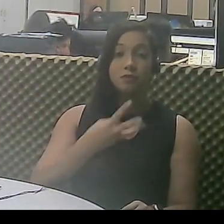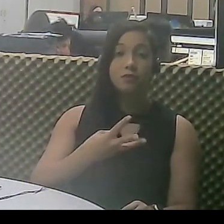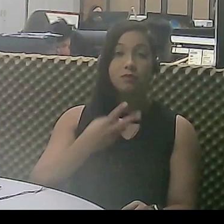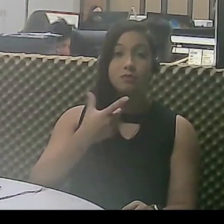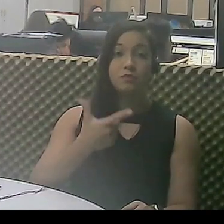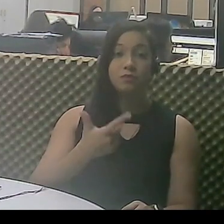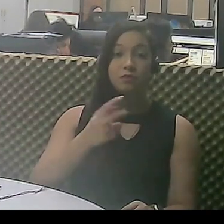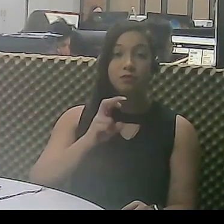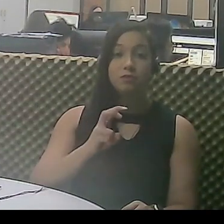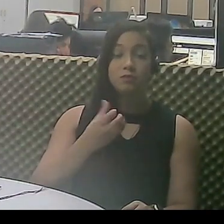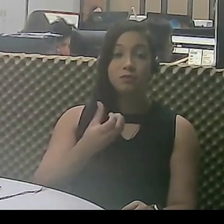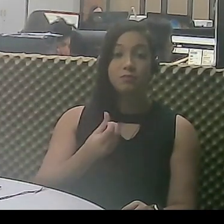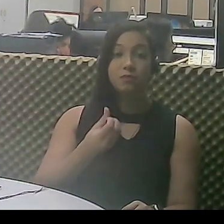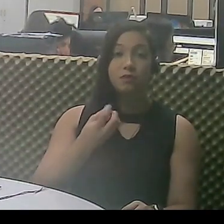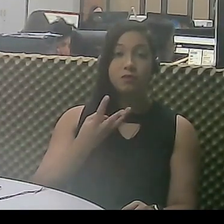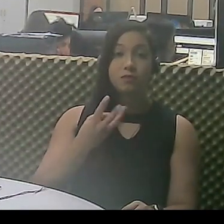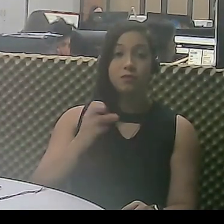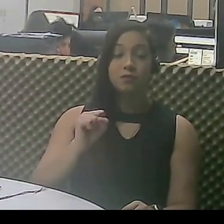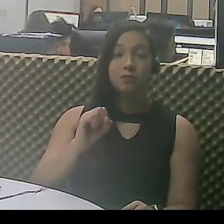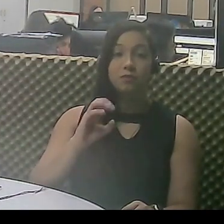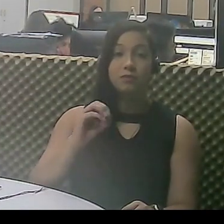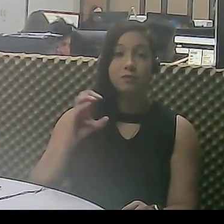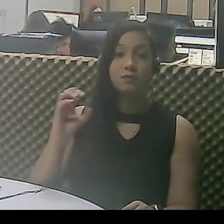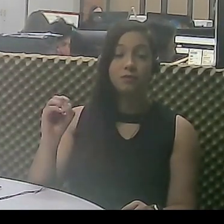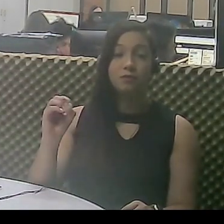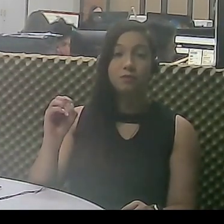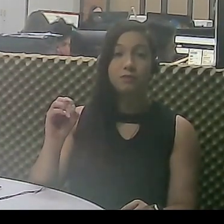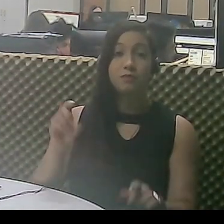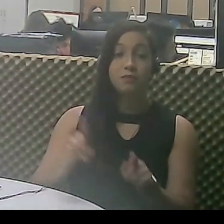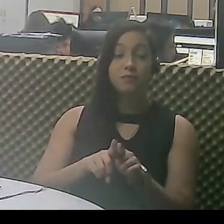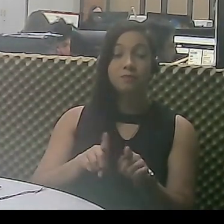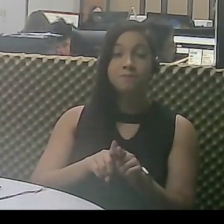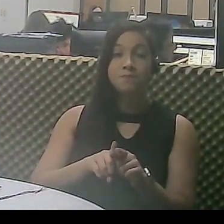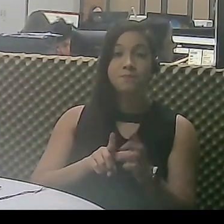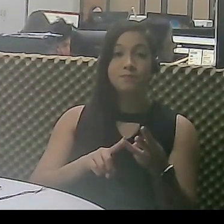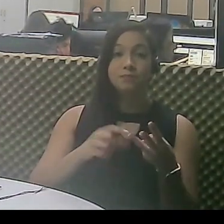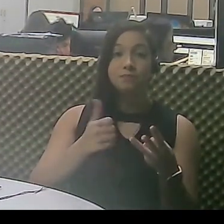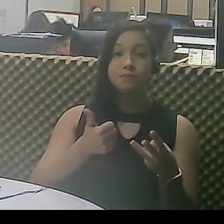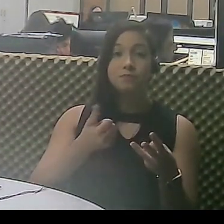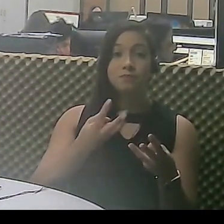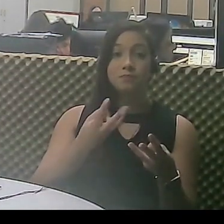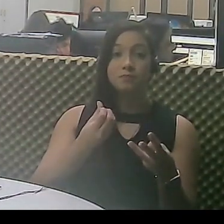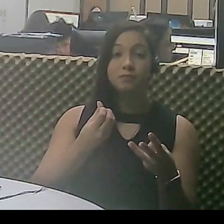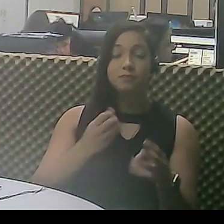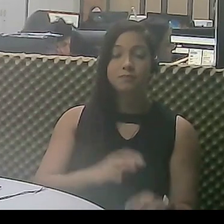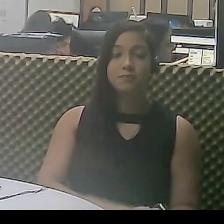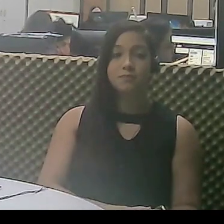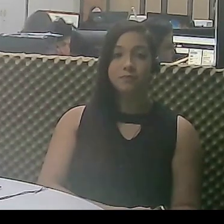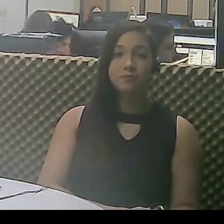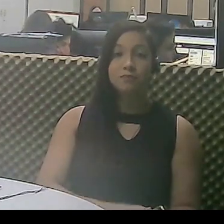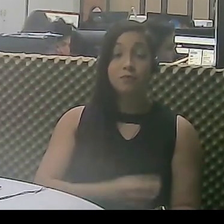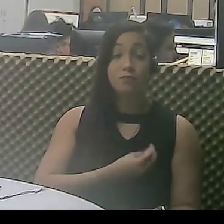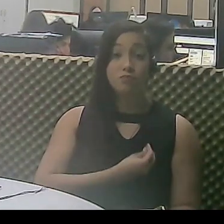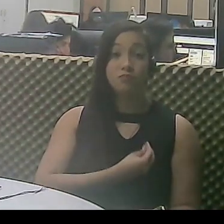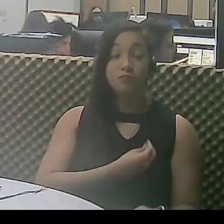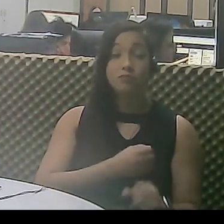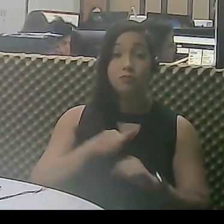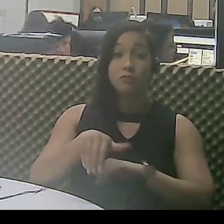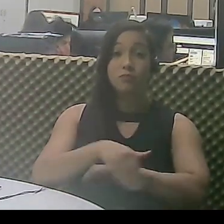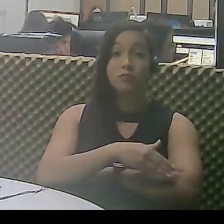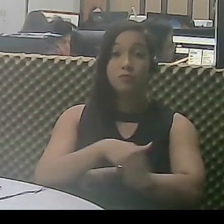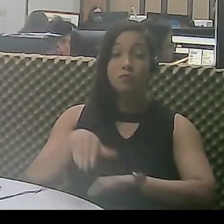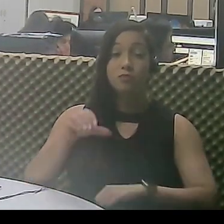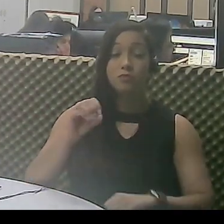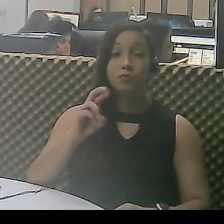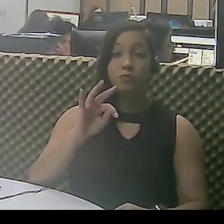34 3256 3800 ou 136, de forma presencial na Avenida